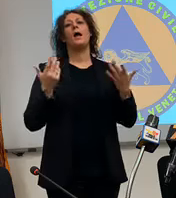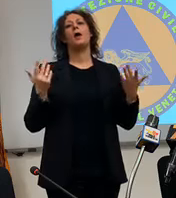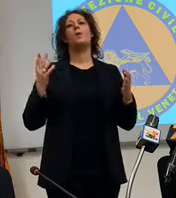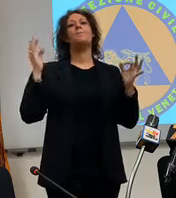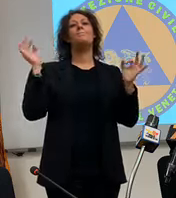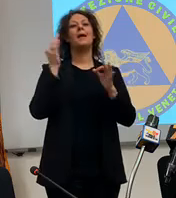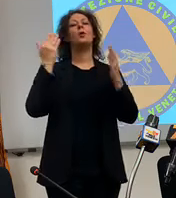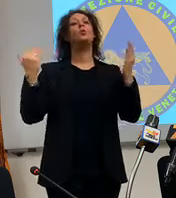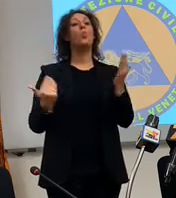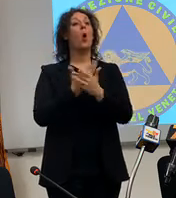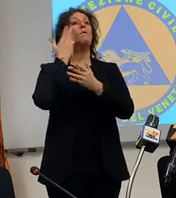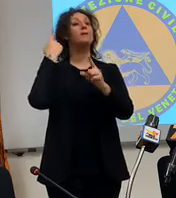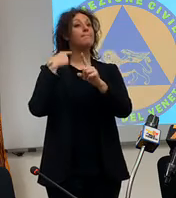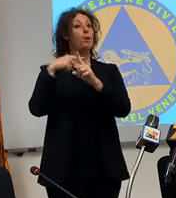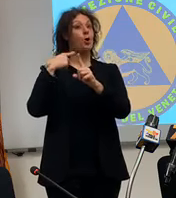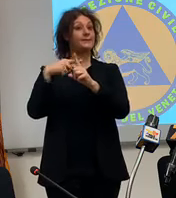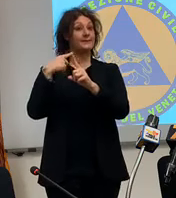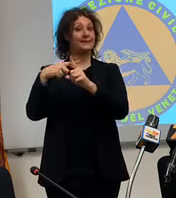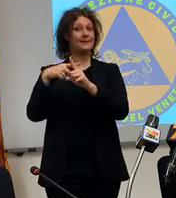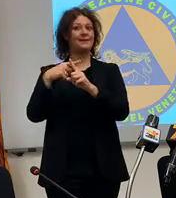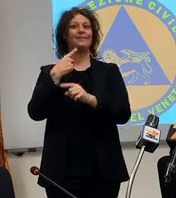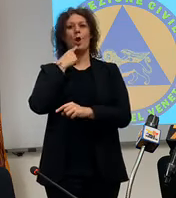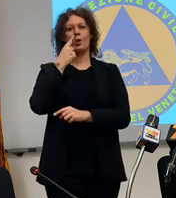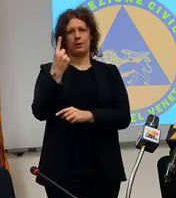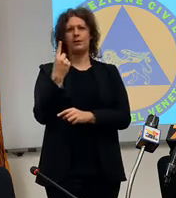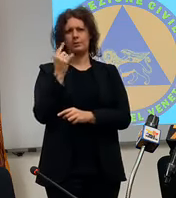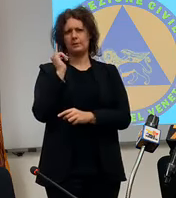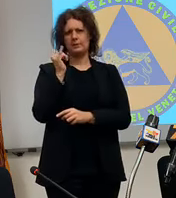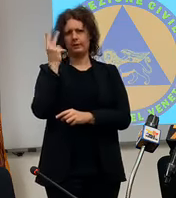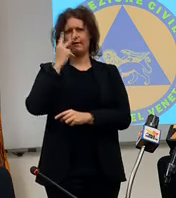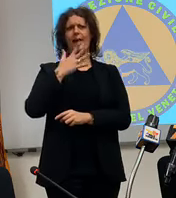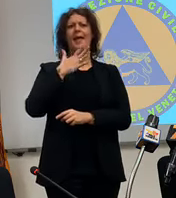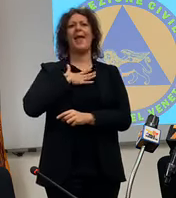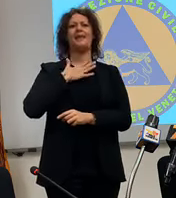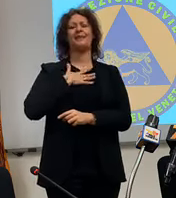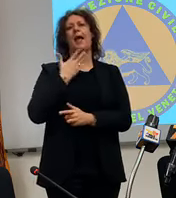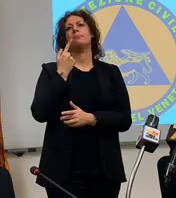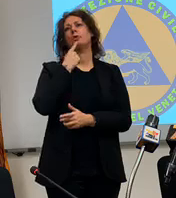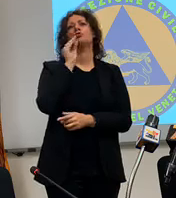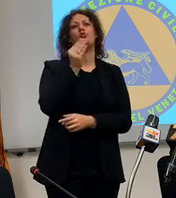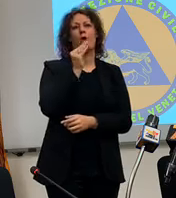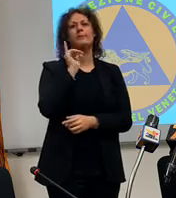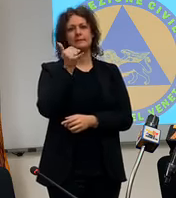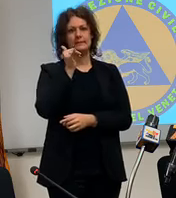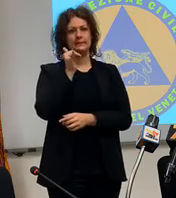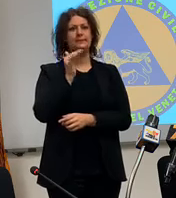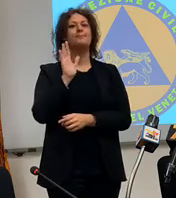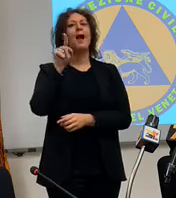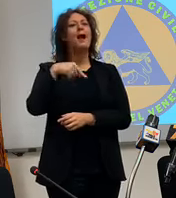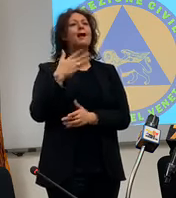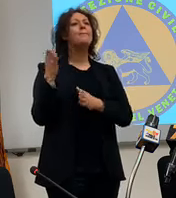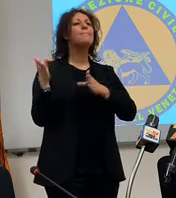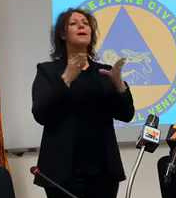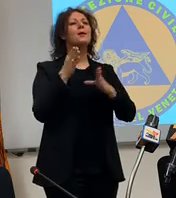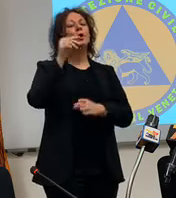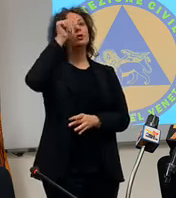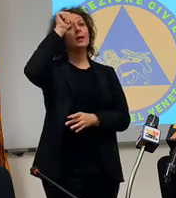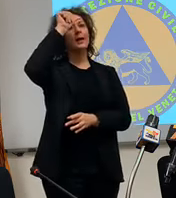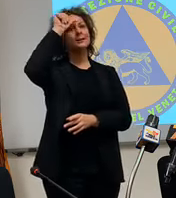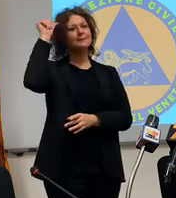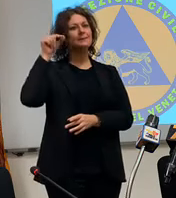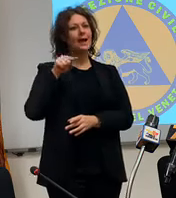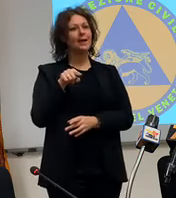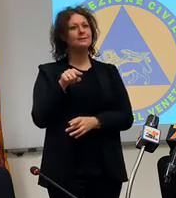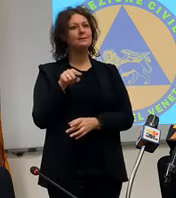intercettiamo tantissimi in questa fascia di età che abbiamo detto Insomma è anche giovane ma l'abbiamo visto anche in estate se vi ricordate il